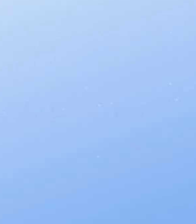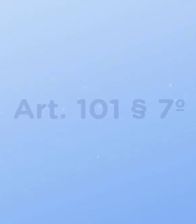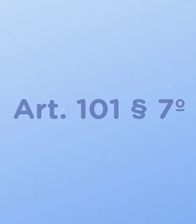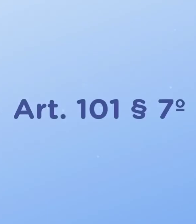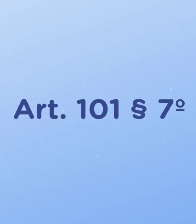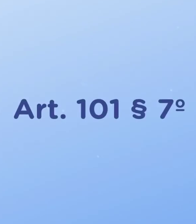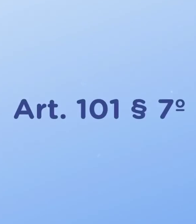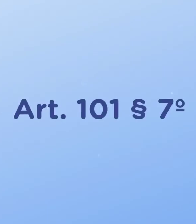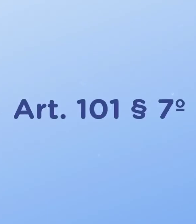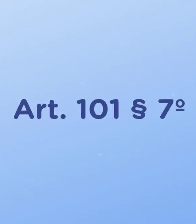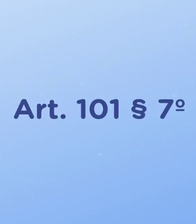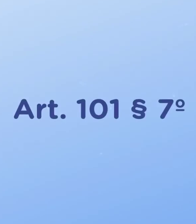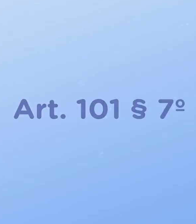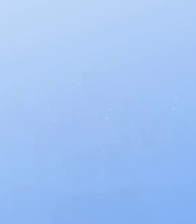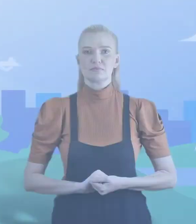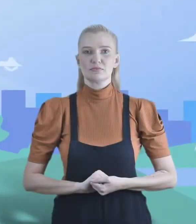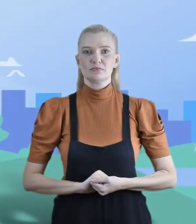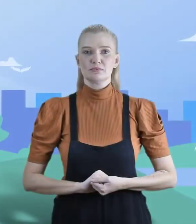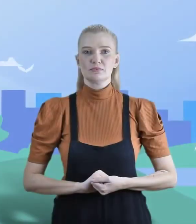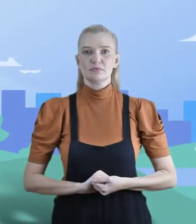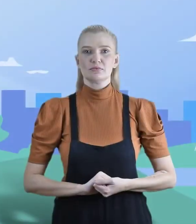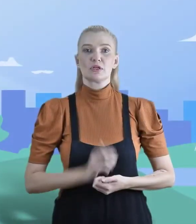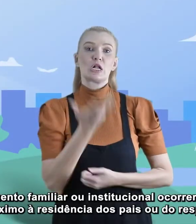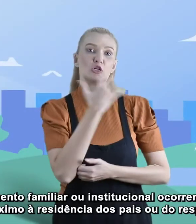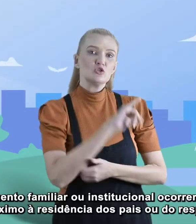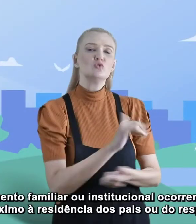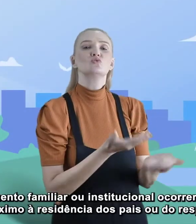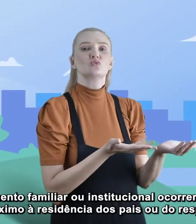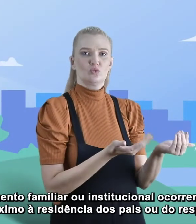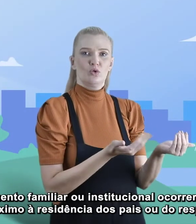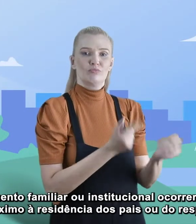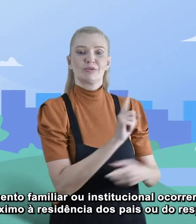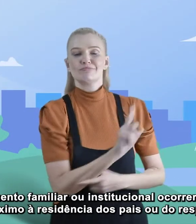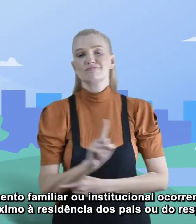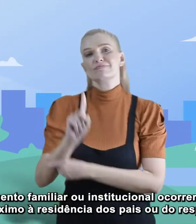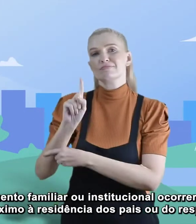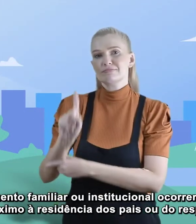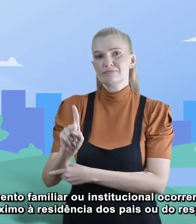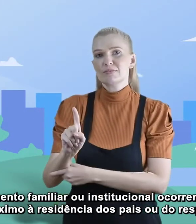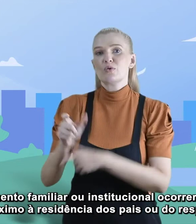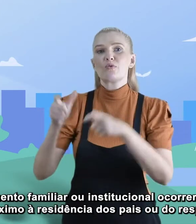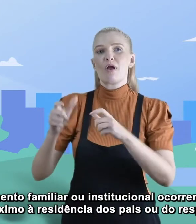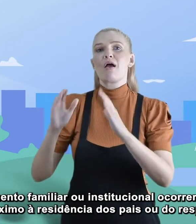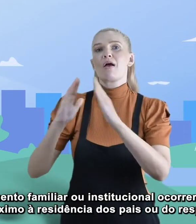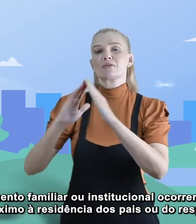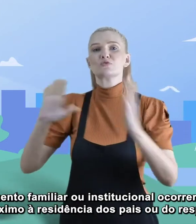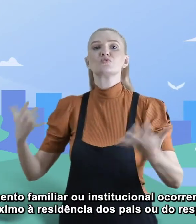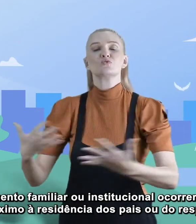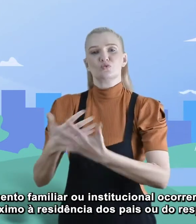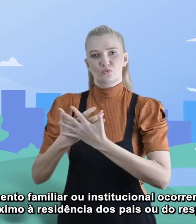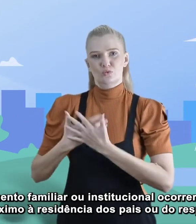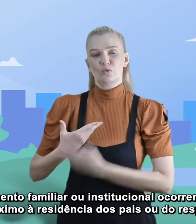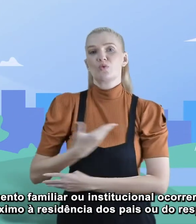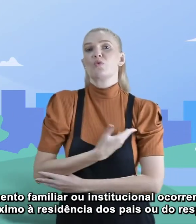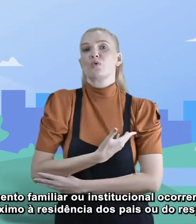Artigo 101, parágrafo 7º. O acolhimento familiar ou institucional ocorrerá no local mais próximo à residência